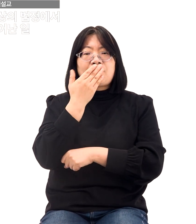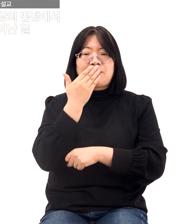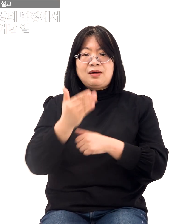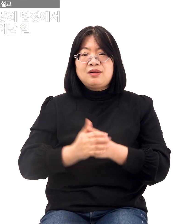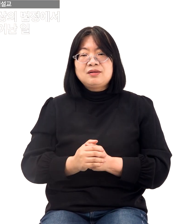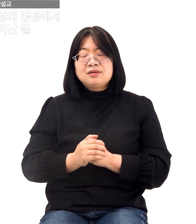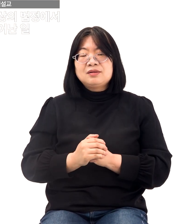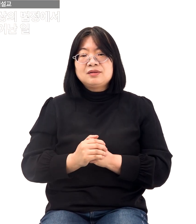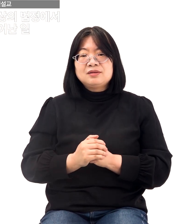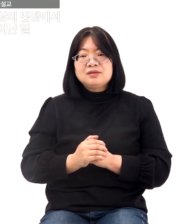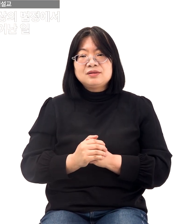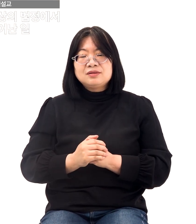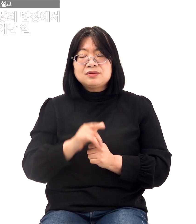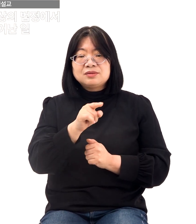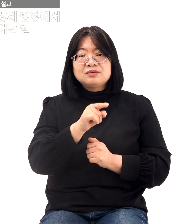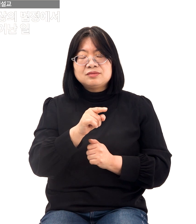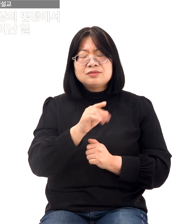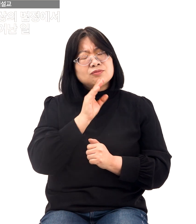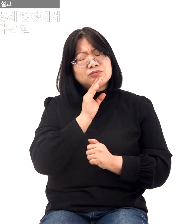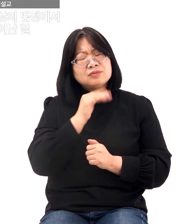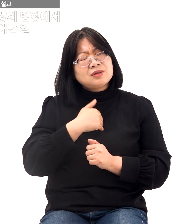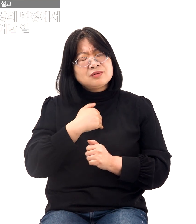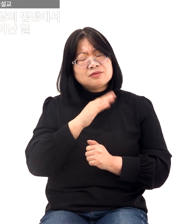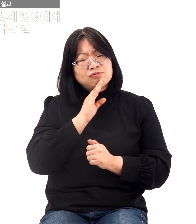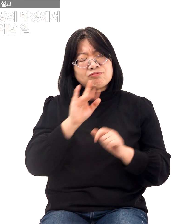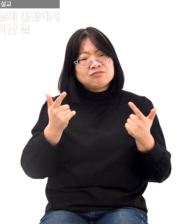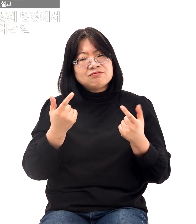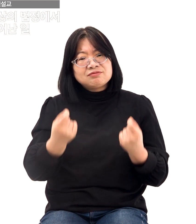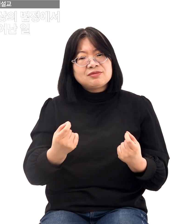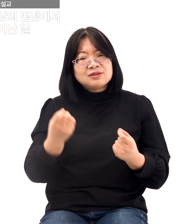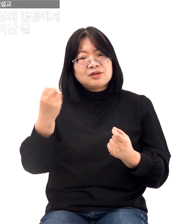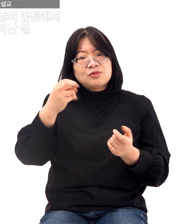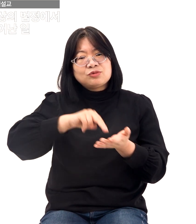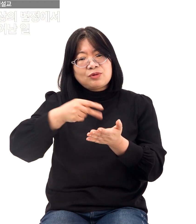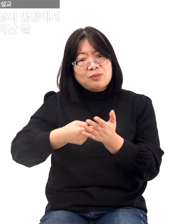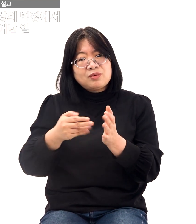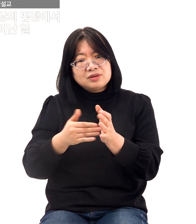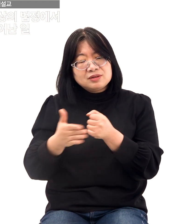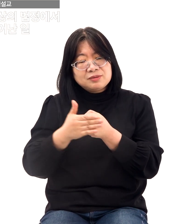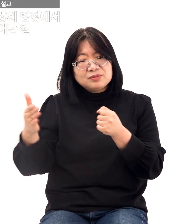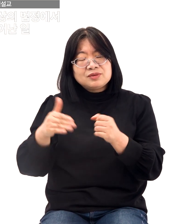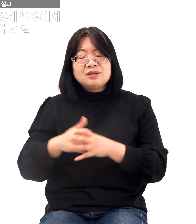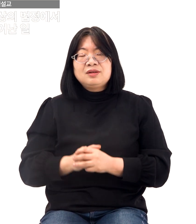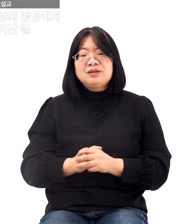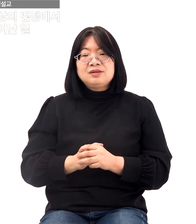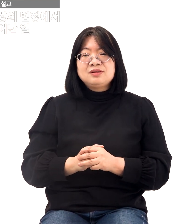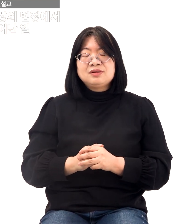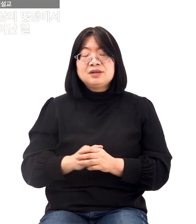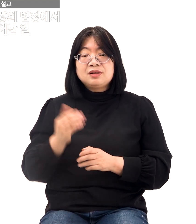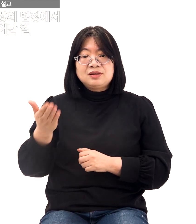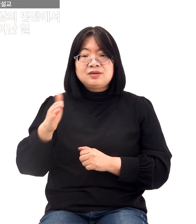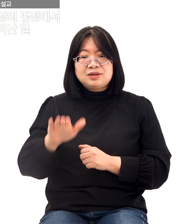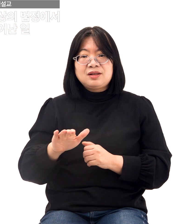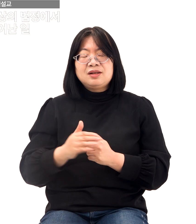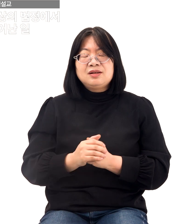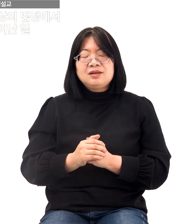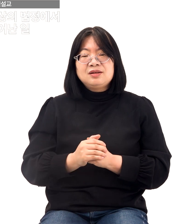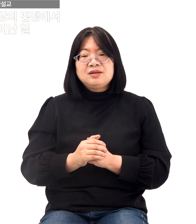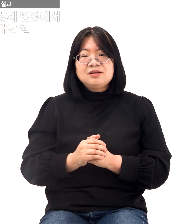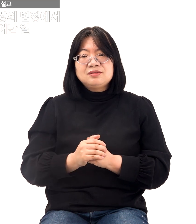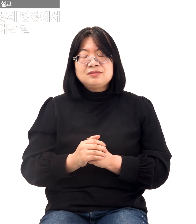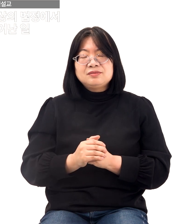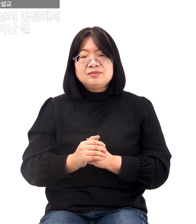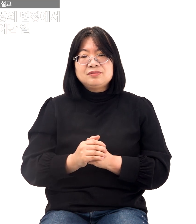있어요. 난 진짜 아닌가 보다. 자꾸 넘어지는 걸로 봐서. 그러나